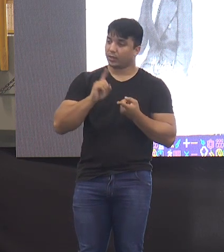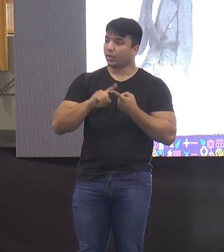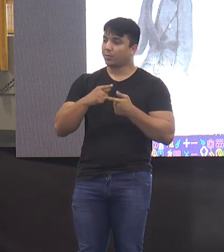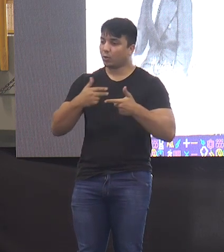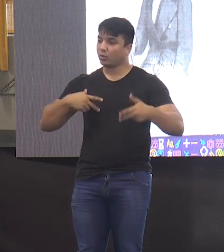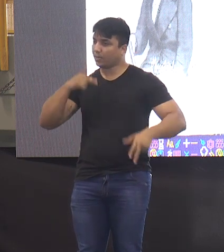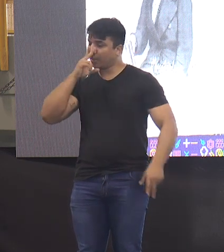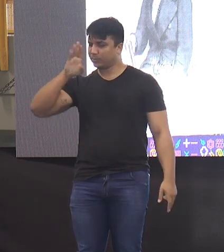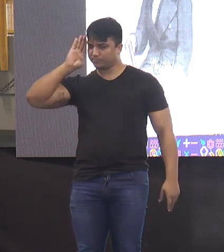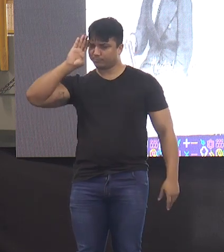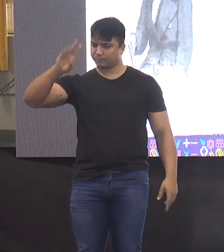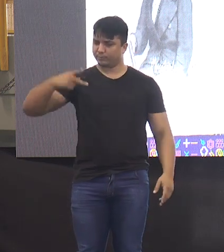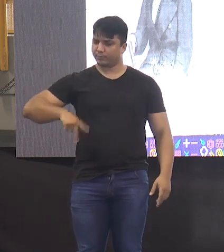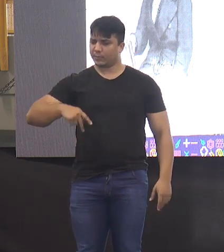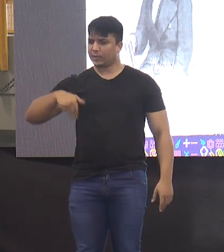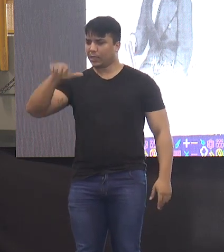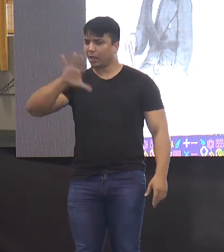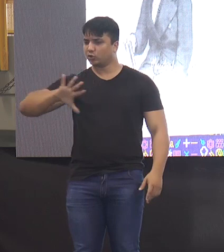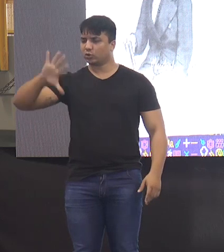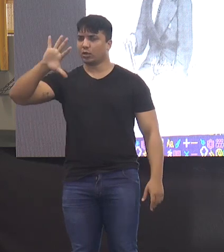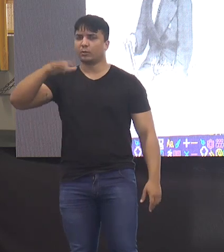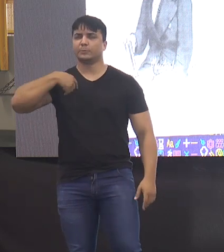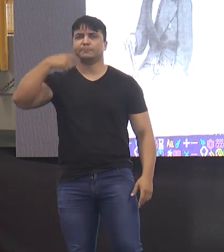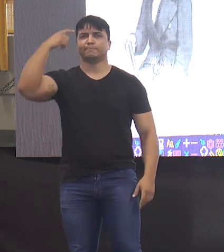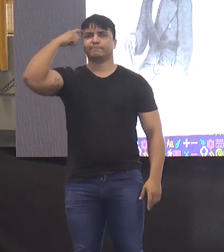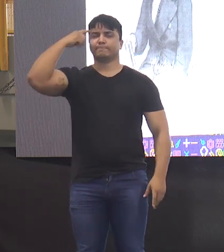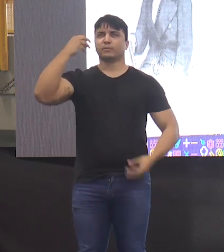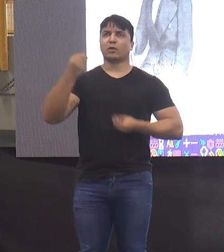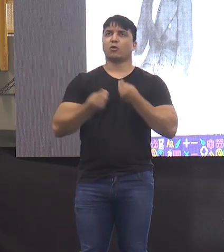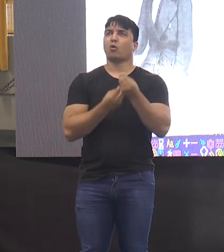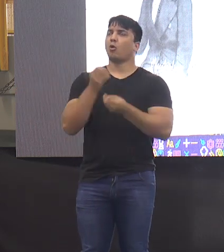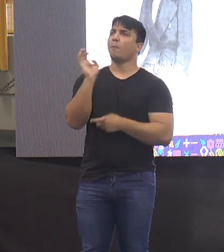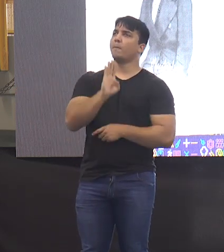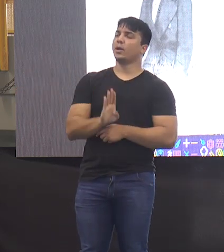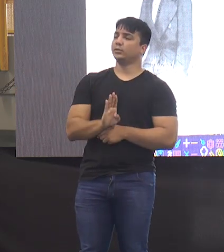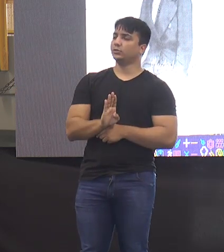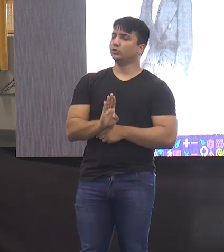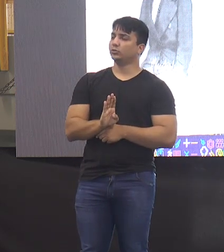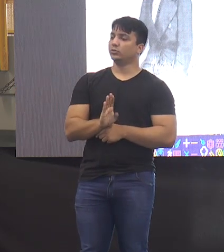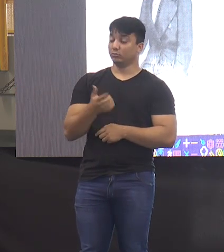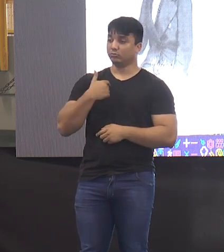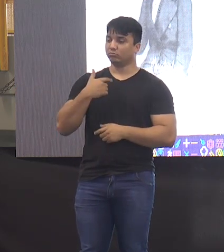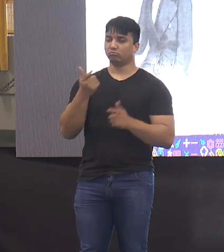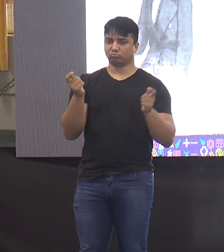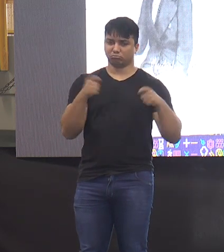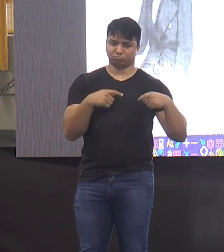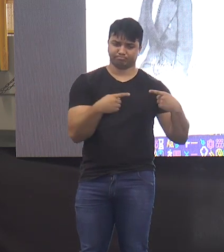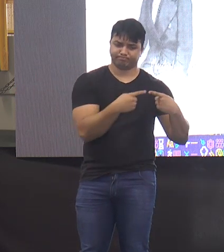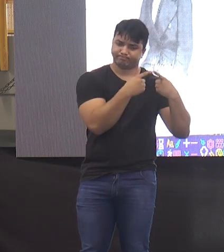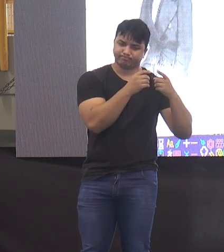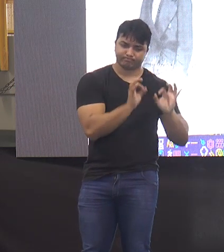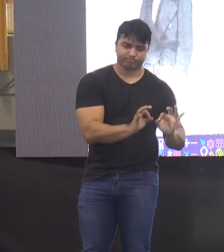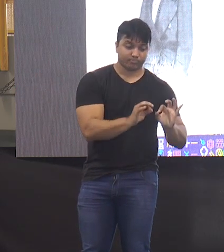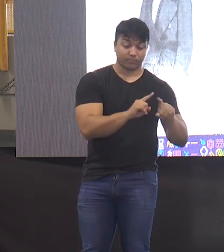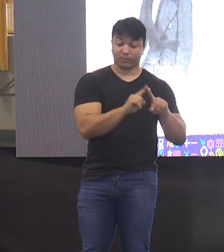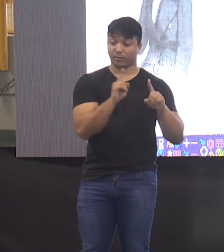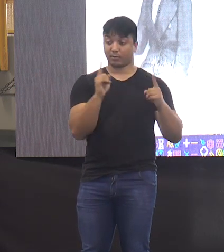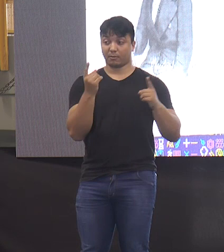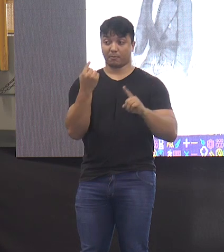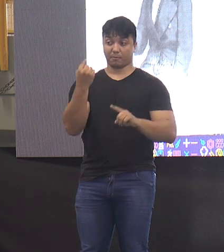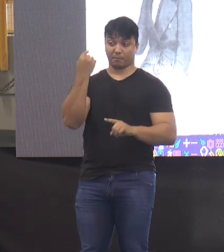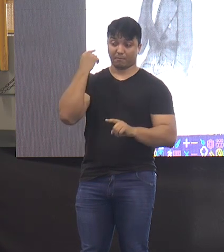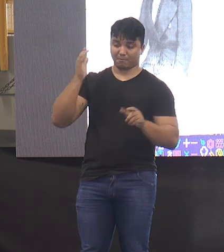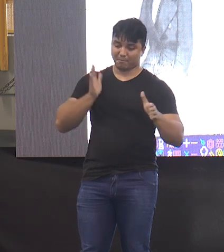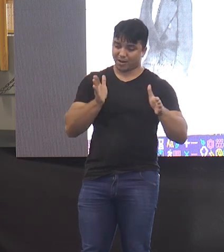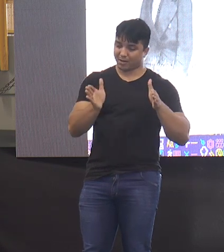Aí eu preciso idealizar o Brasil. Tinha lógica na